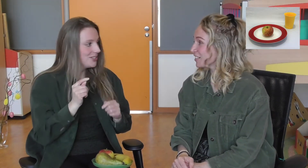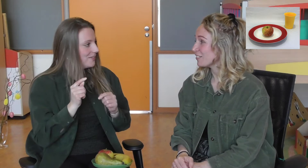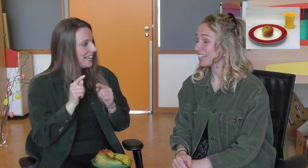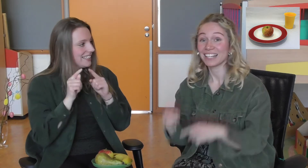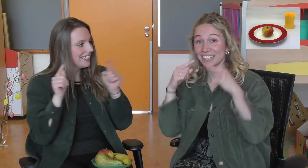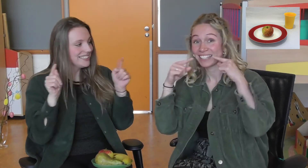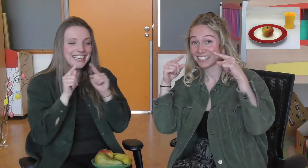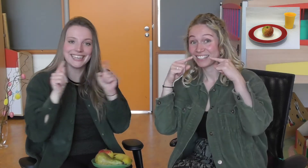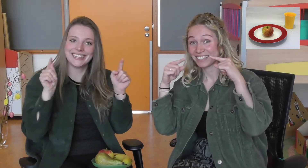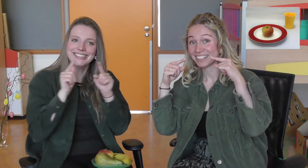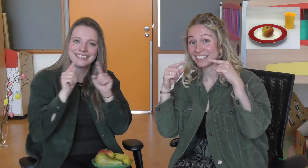Zullen we gaan zingen?